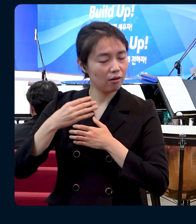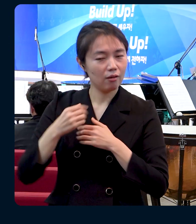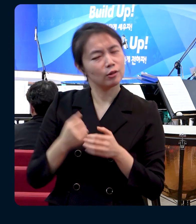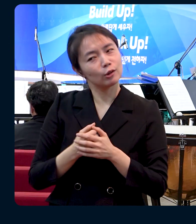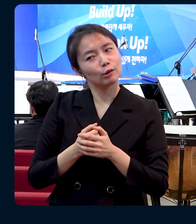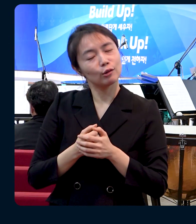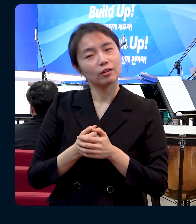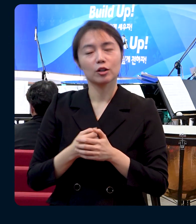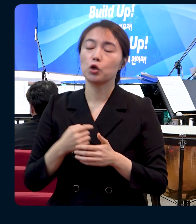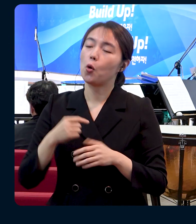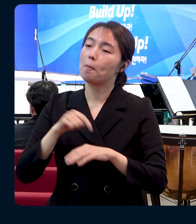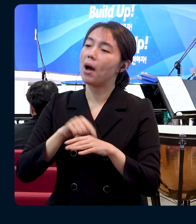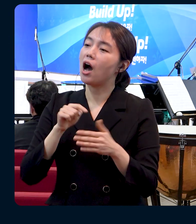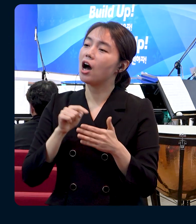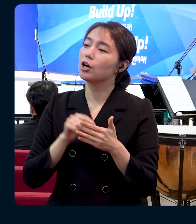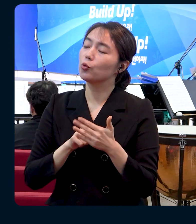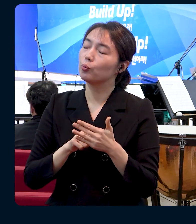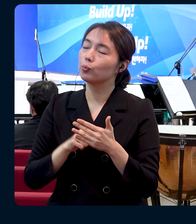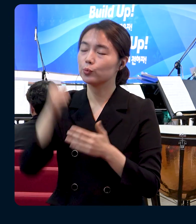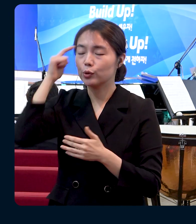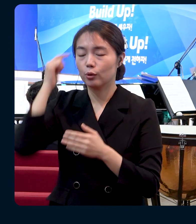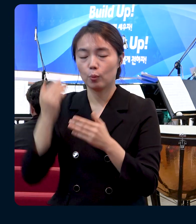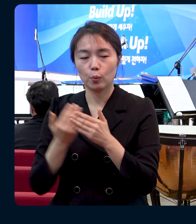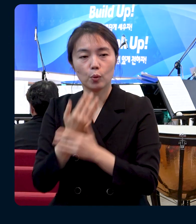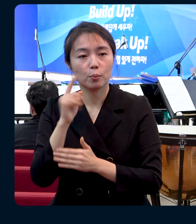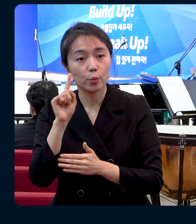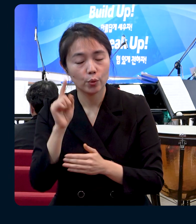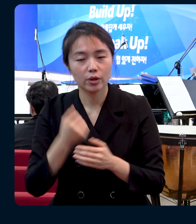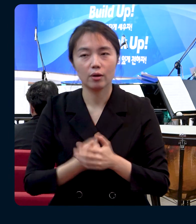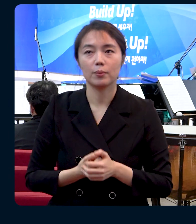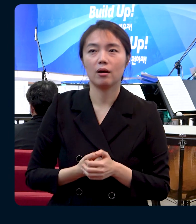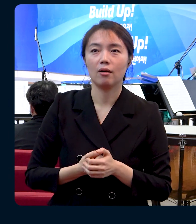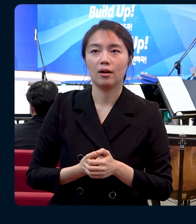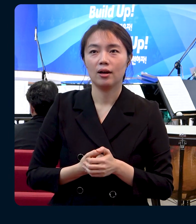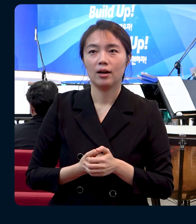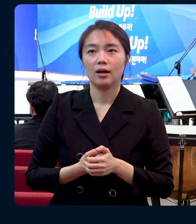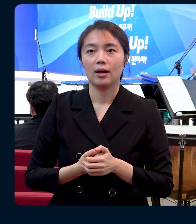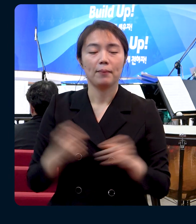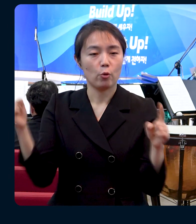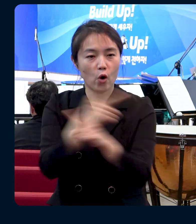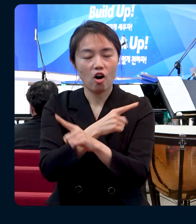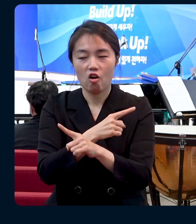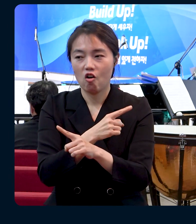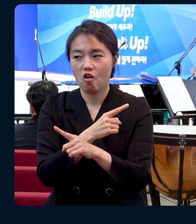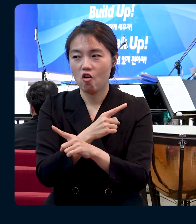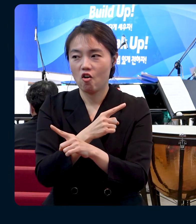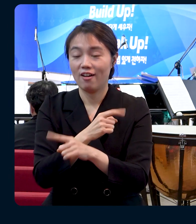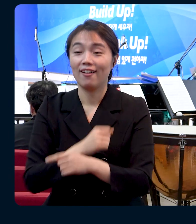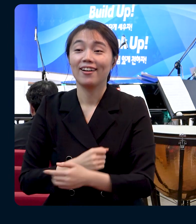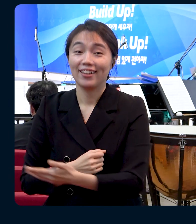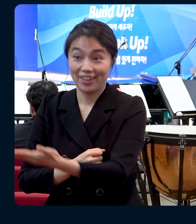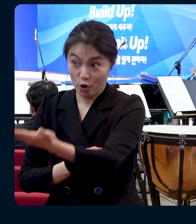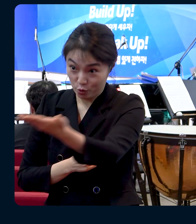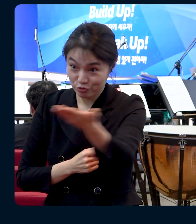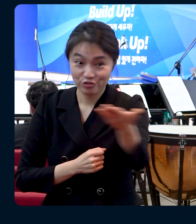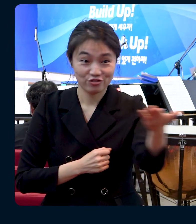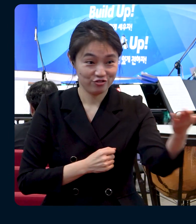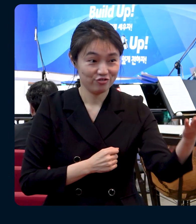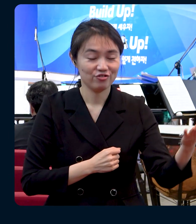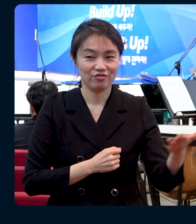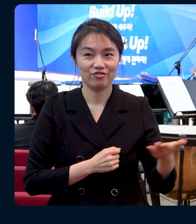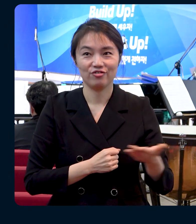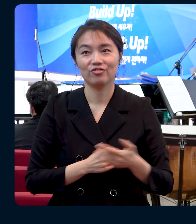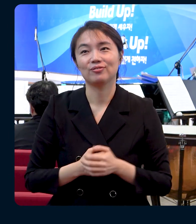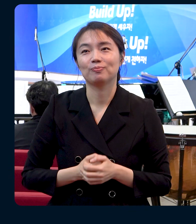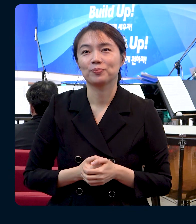적었는데 아니라는 거예요. 그러면서 마음에 이런 부담을 주셨어요. 그게 아니고 이렇게 말하는